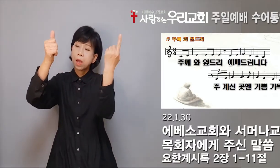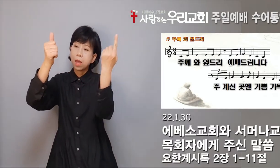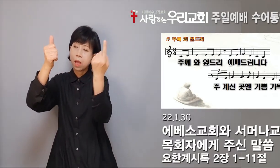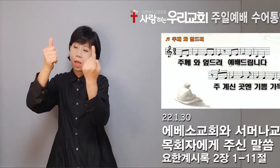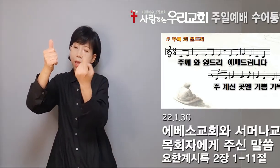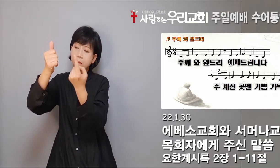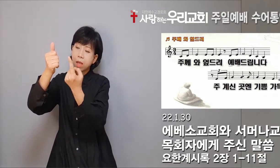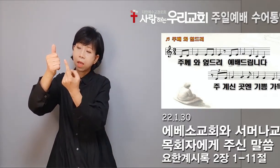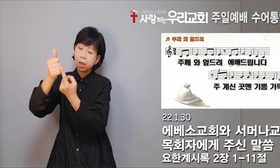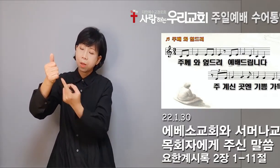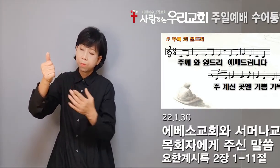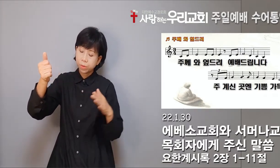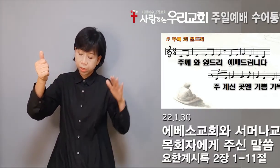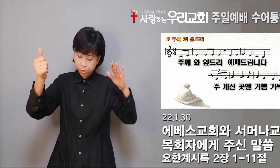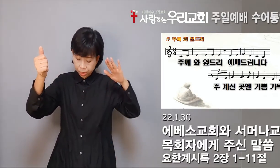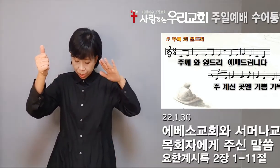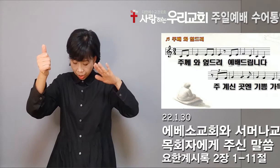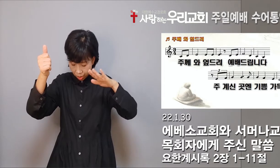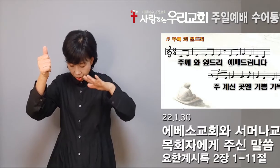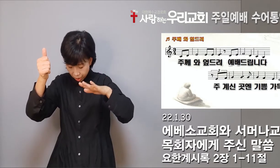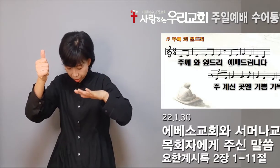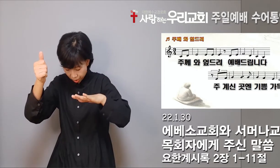주께